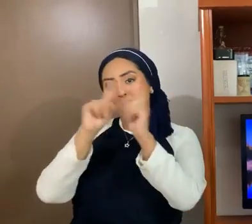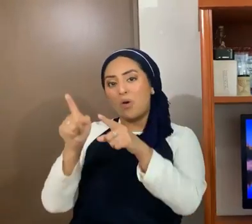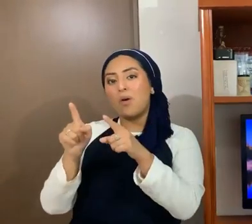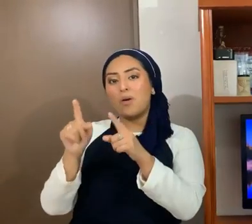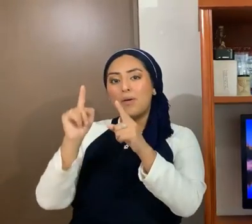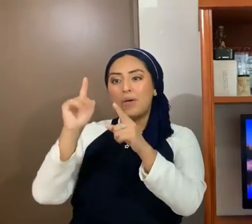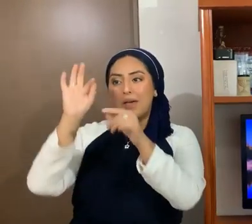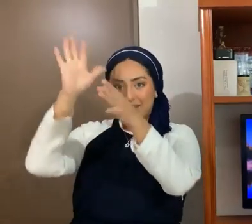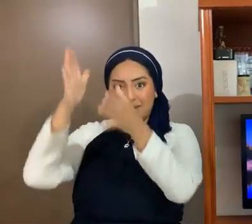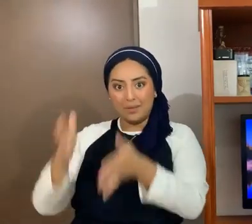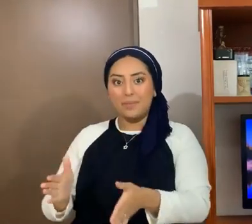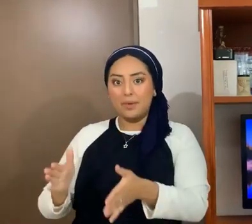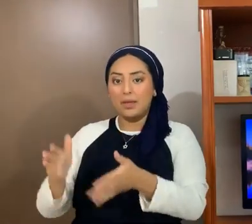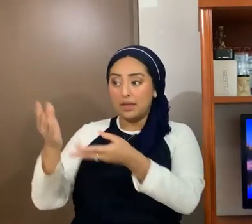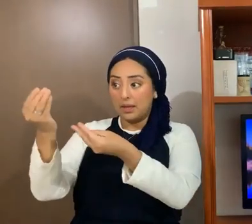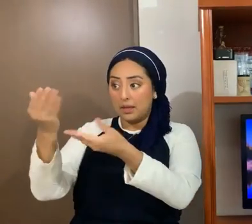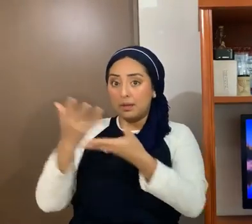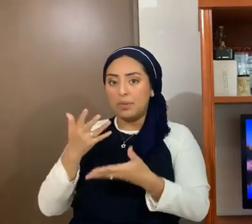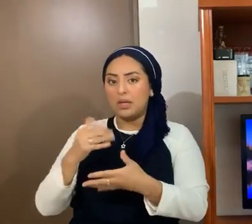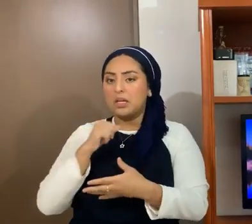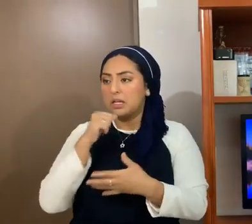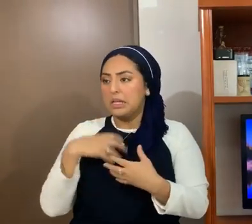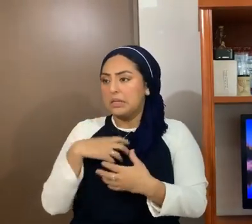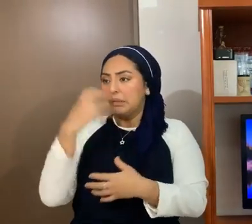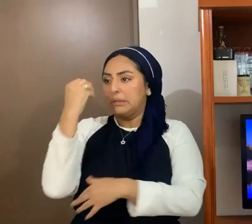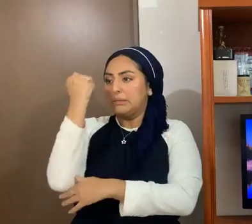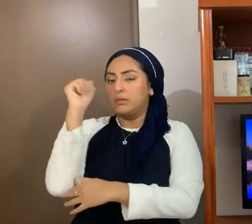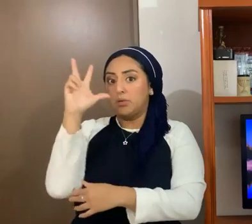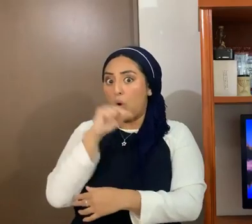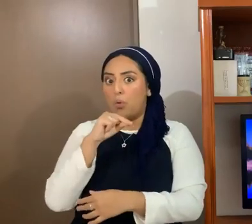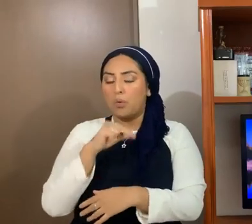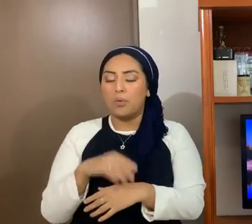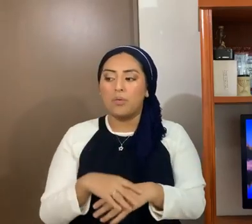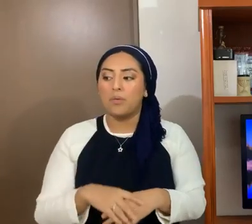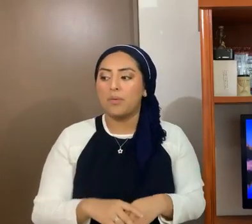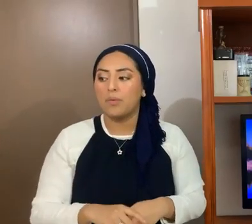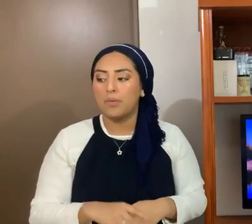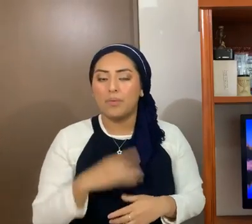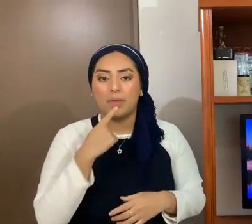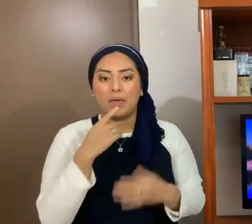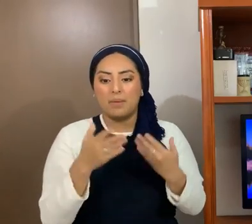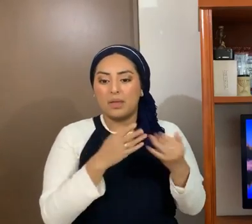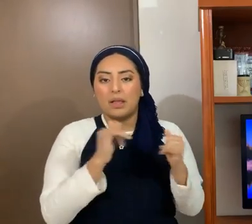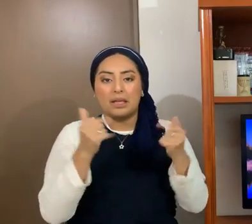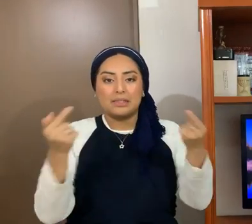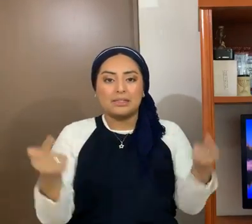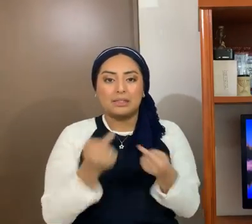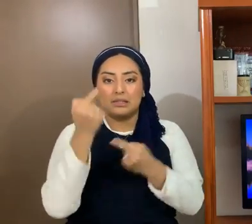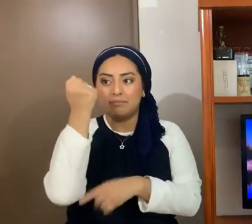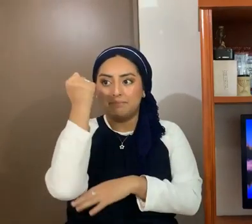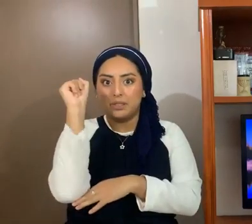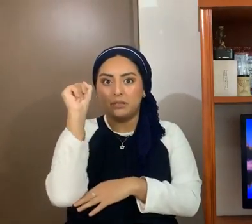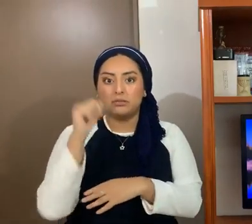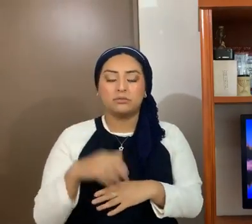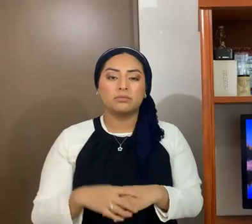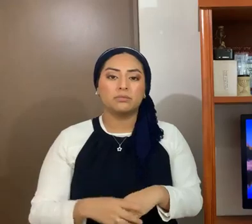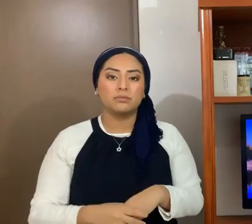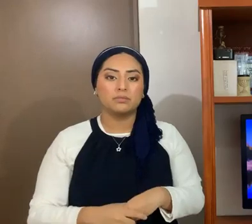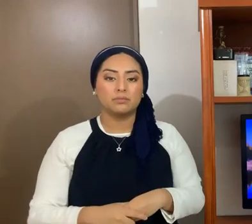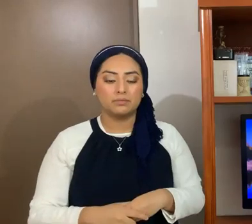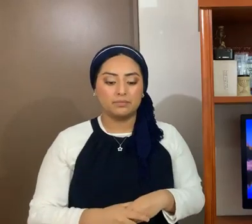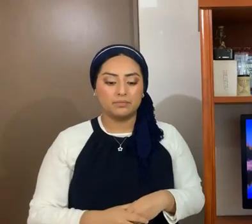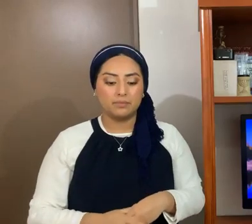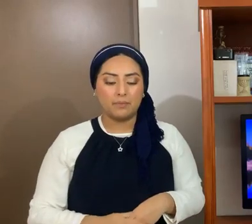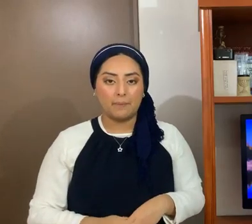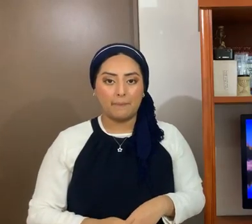no te rebeles, no hagas lo opuesto. Miren cómo dice, como pecado de adivinación es la rebelión. Y como ídolos e